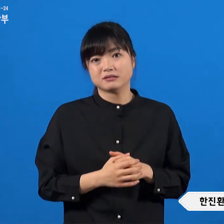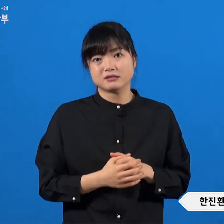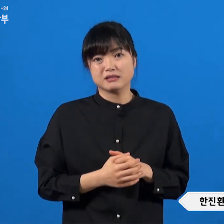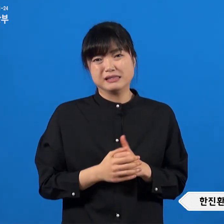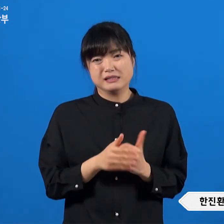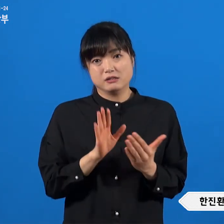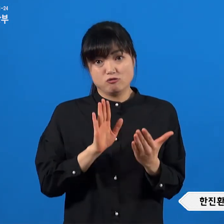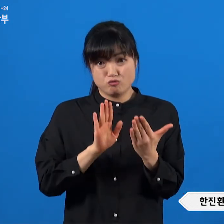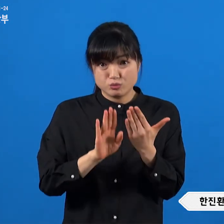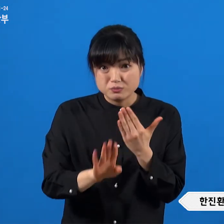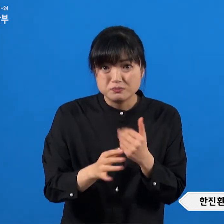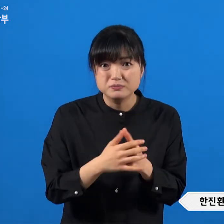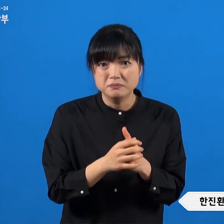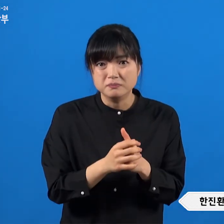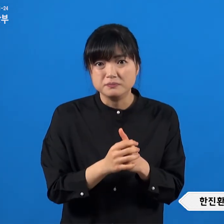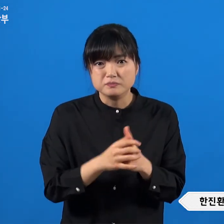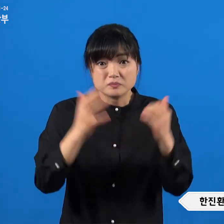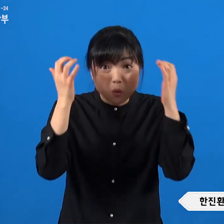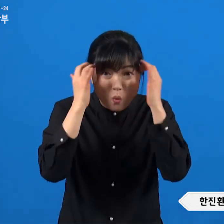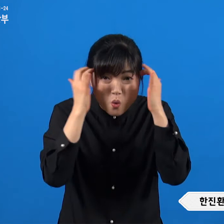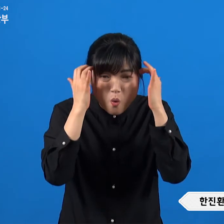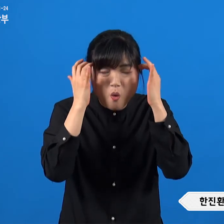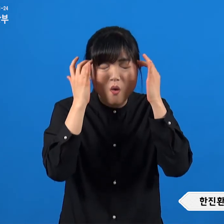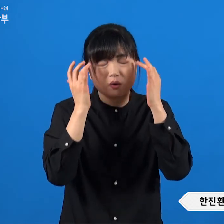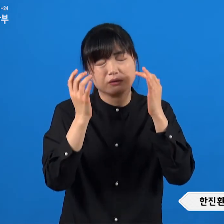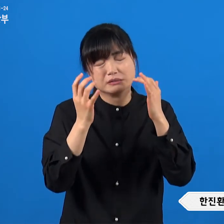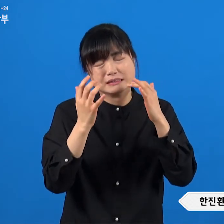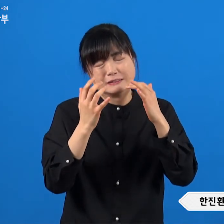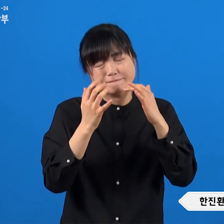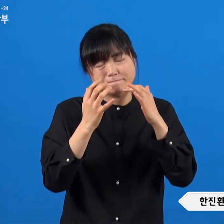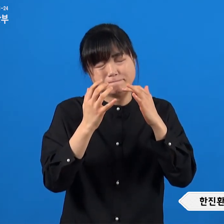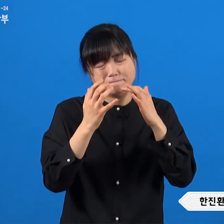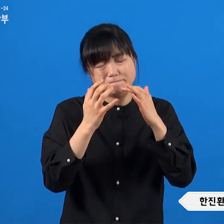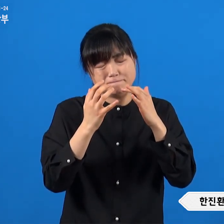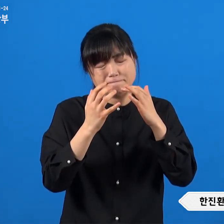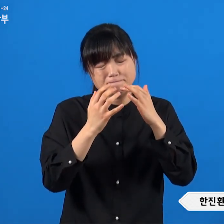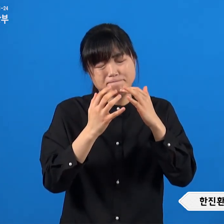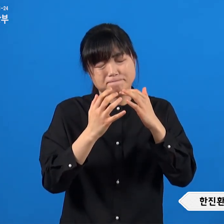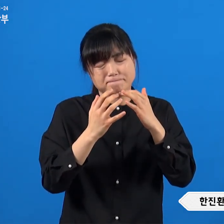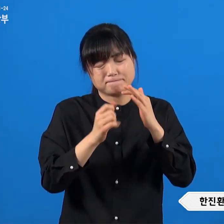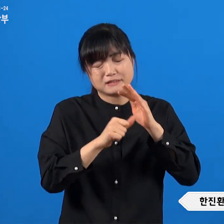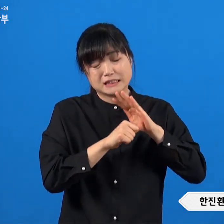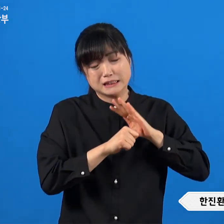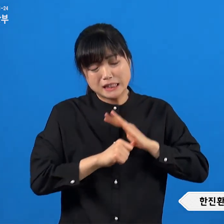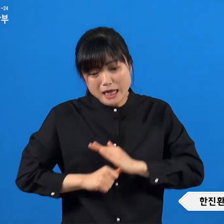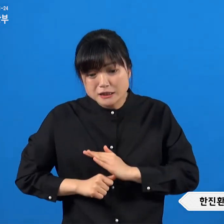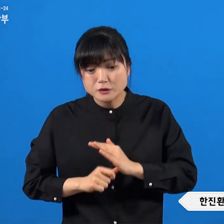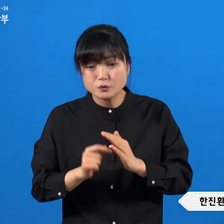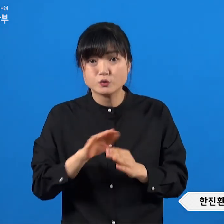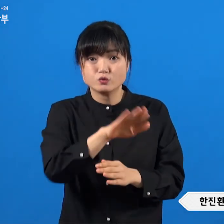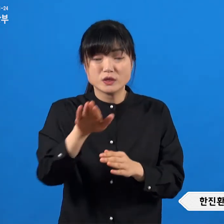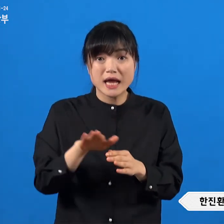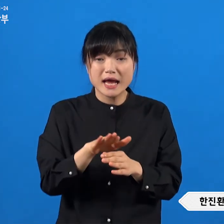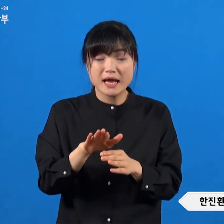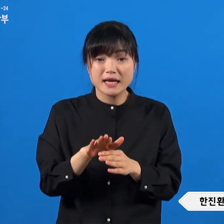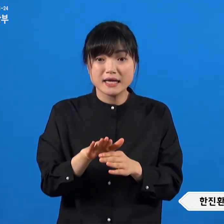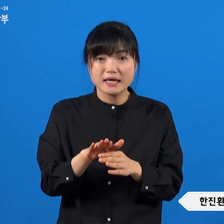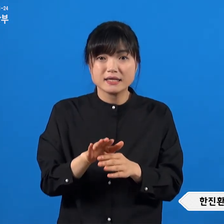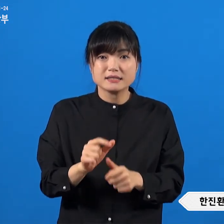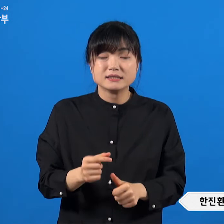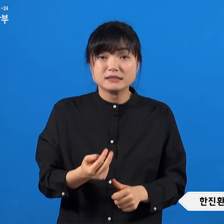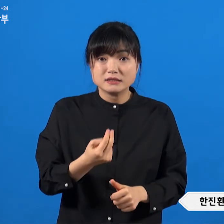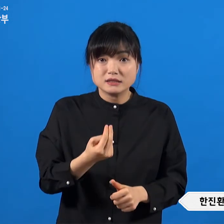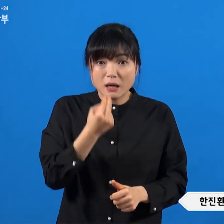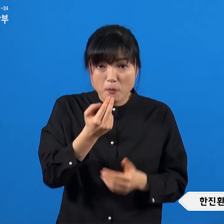그러니까 그런 고통 무릅쓰고 우리에게 생명을 주신 그 예수님의 사랑이 그게 얼마나